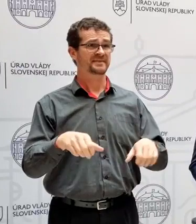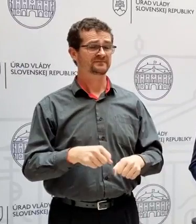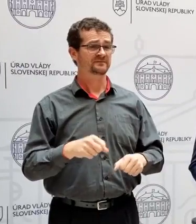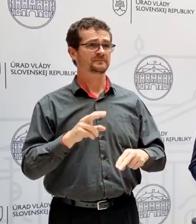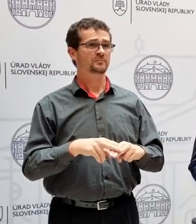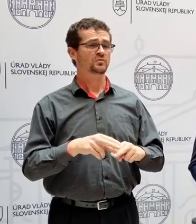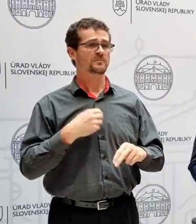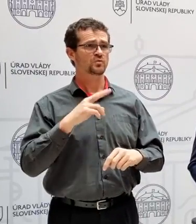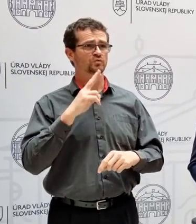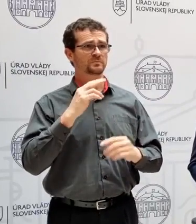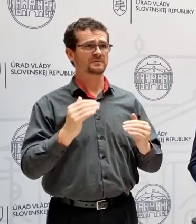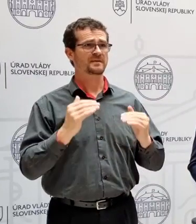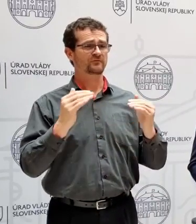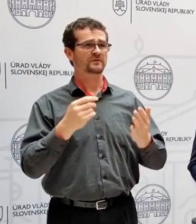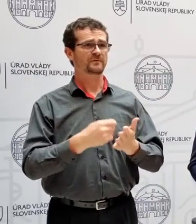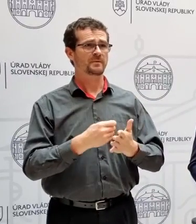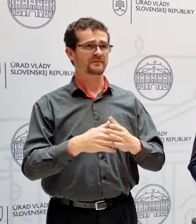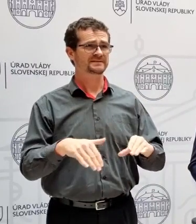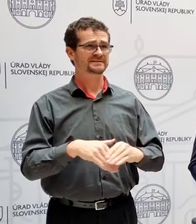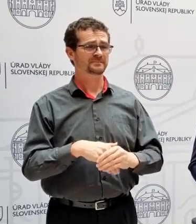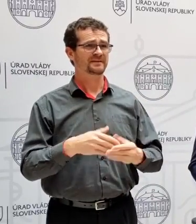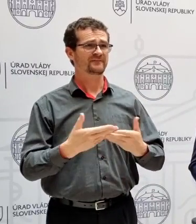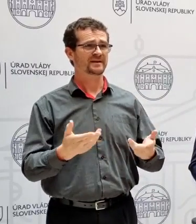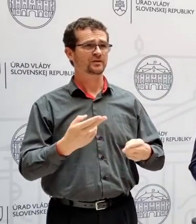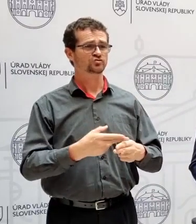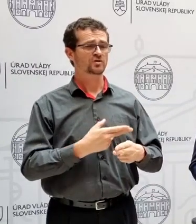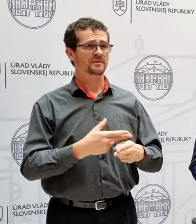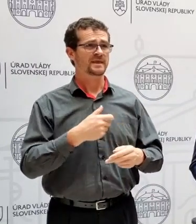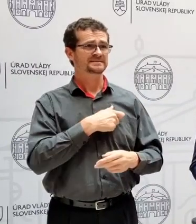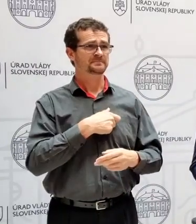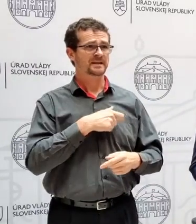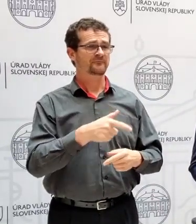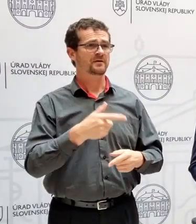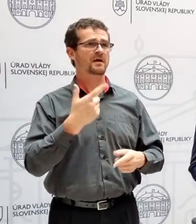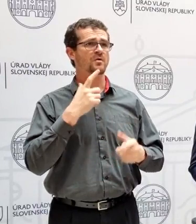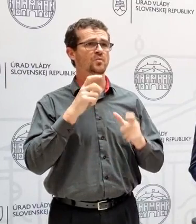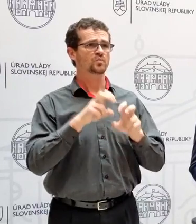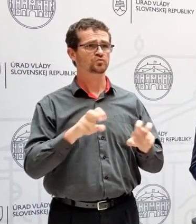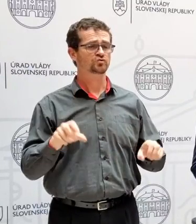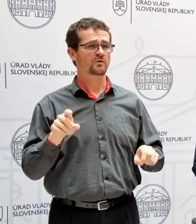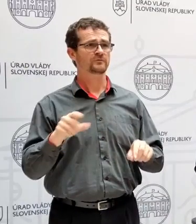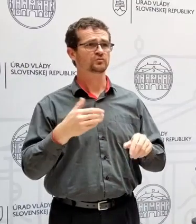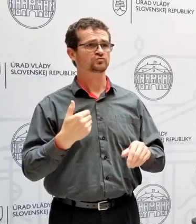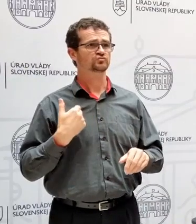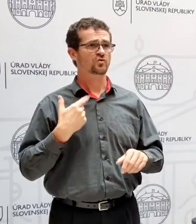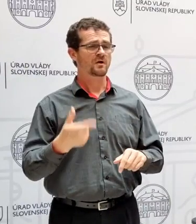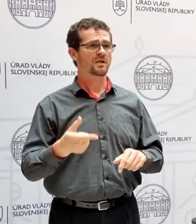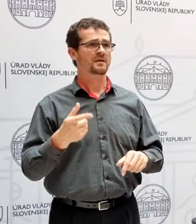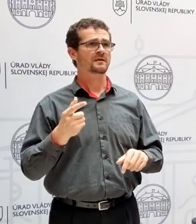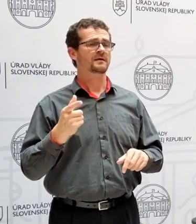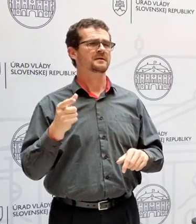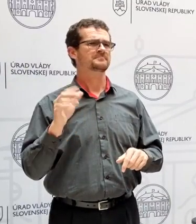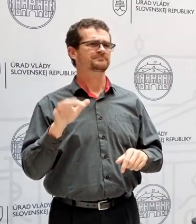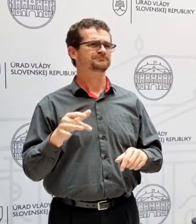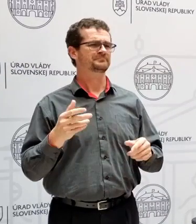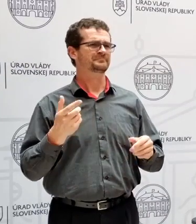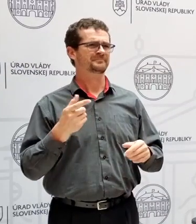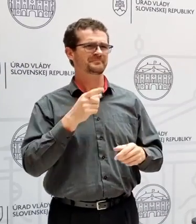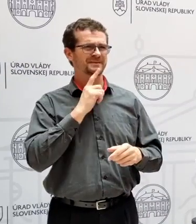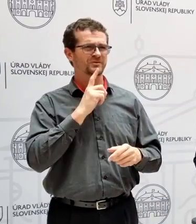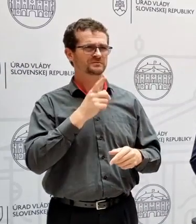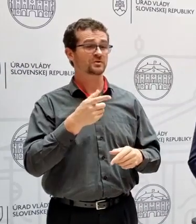máme tu sľubované navýšenie platov pre zamestnancov vo verejnej a štátnej správe, napríklad aj pre učiteľov, kde máme školy, ktoré sa boria s nedostatkom, čiže tam